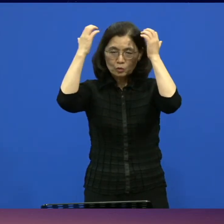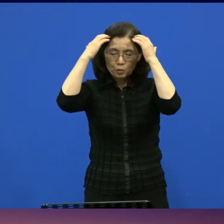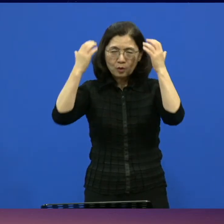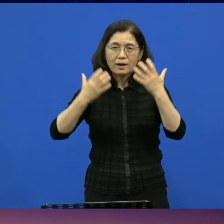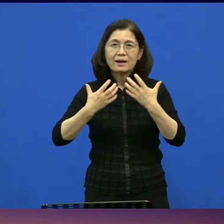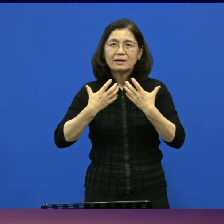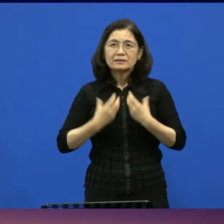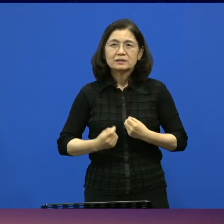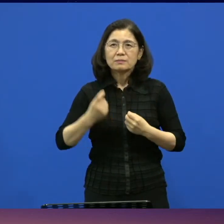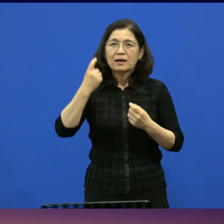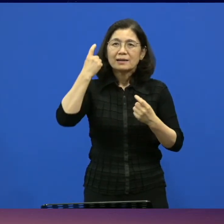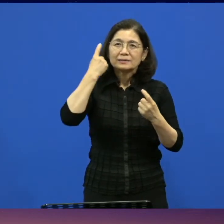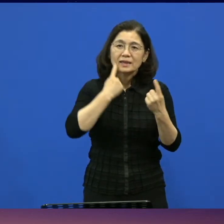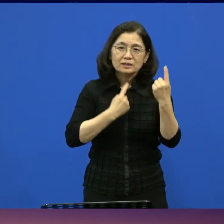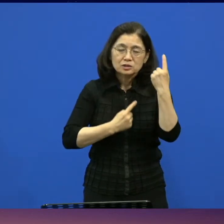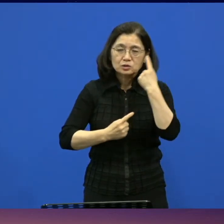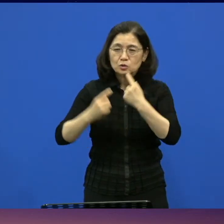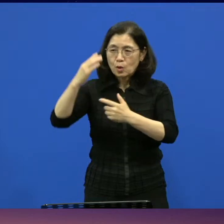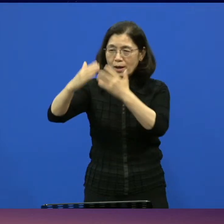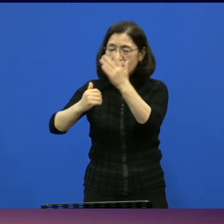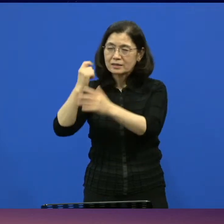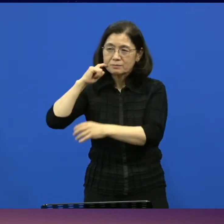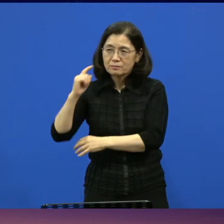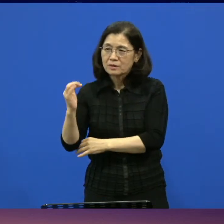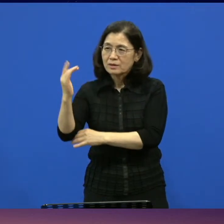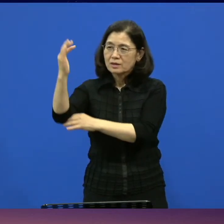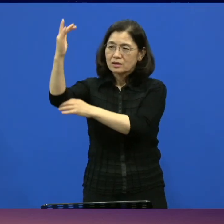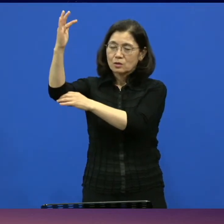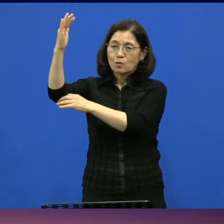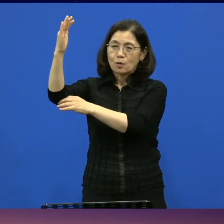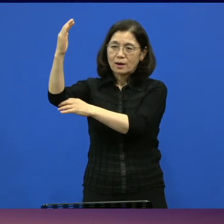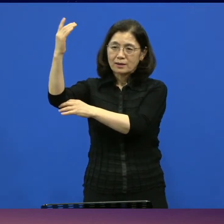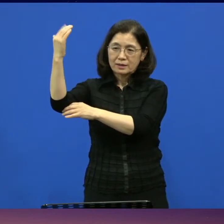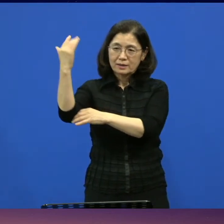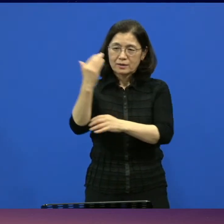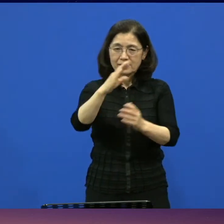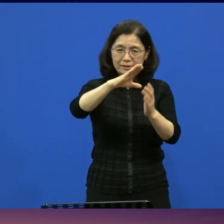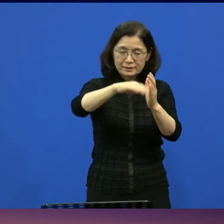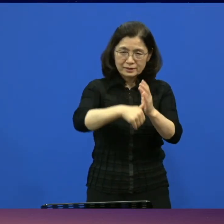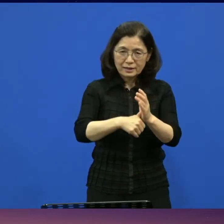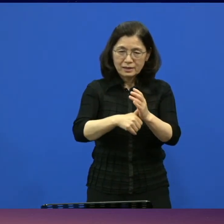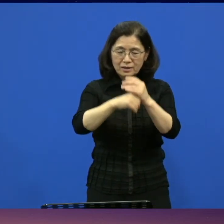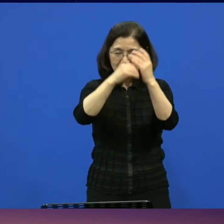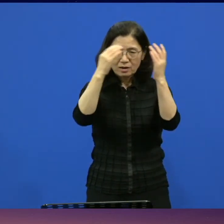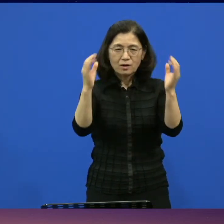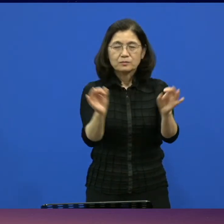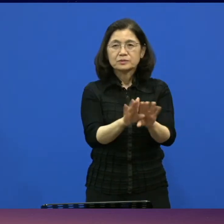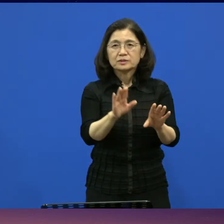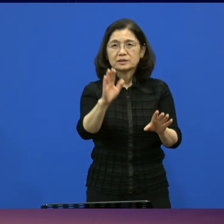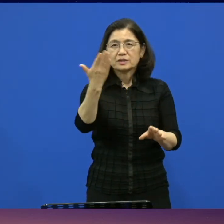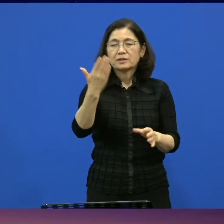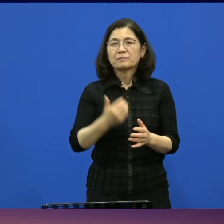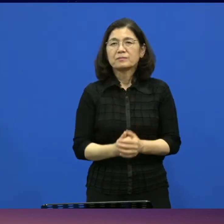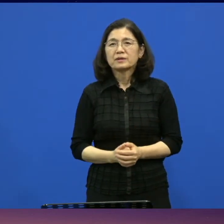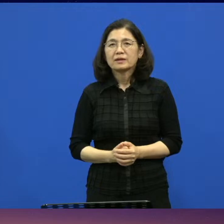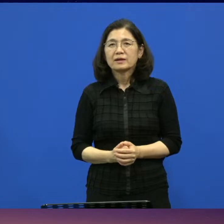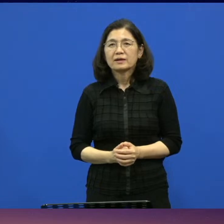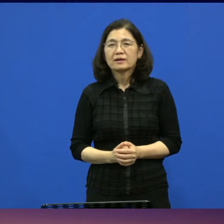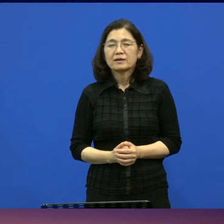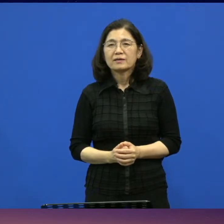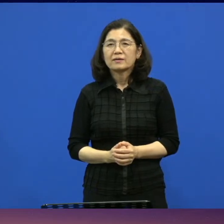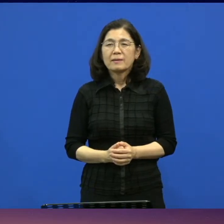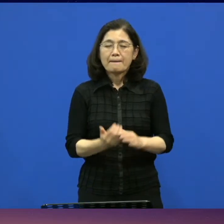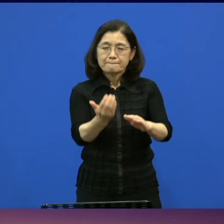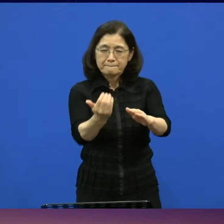절망과 상처도 그 영광의 빛 앞에서는 시들해지는 거죠. 왕은 오시는 것입니다. 대로를